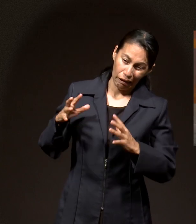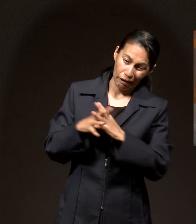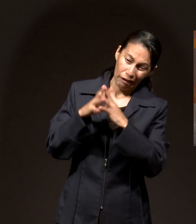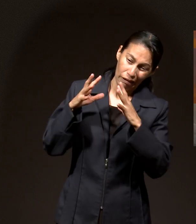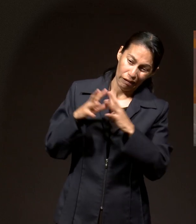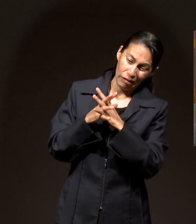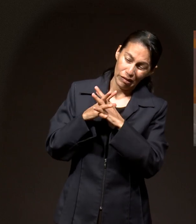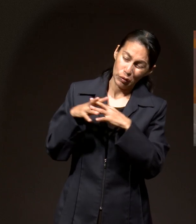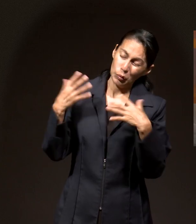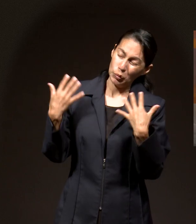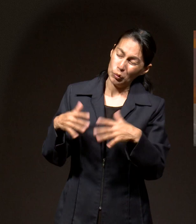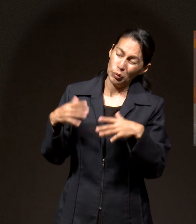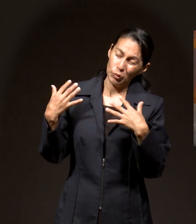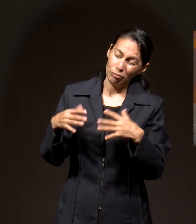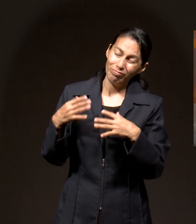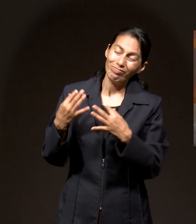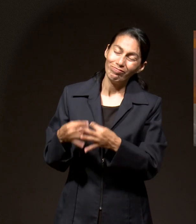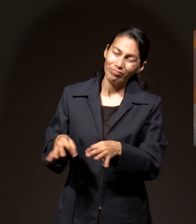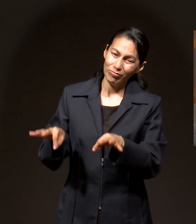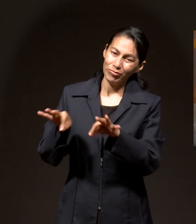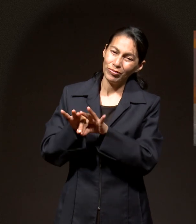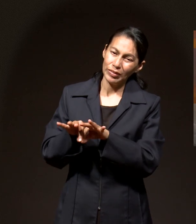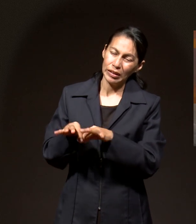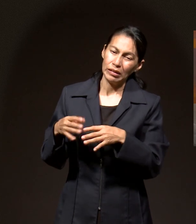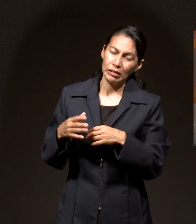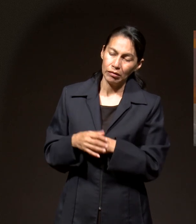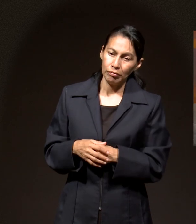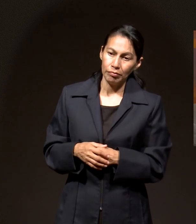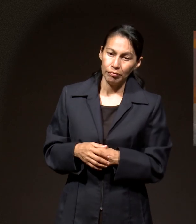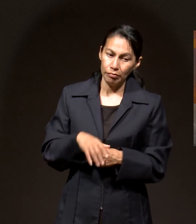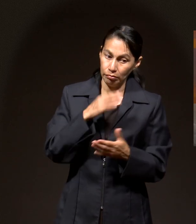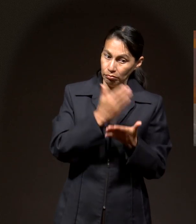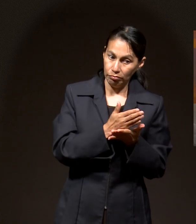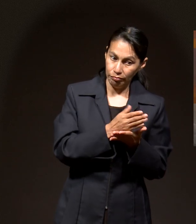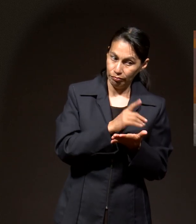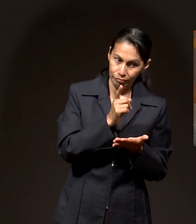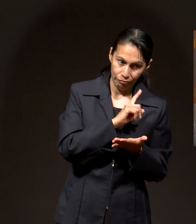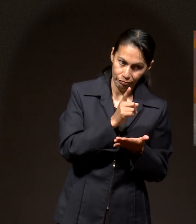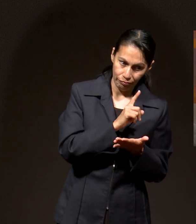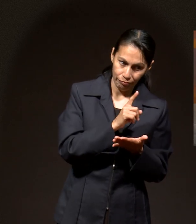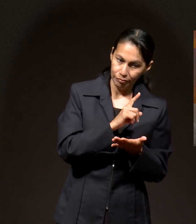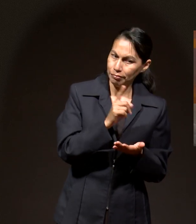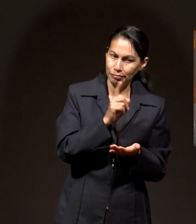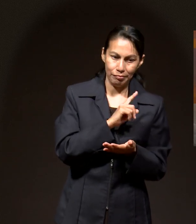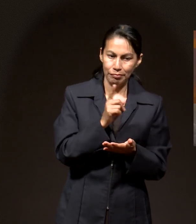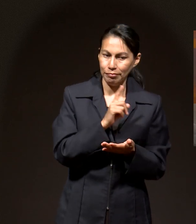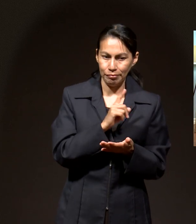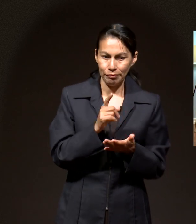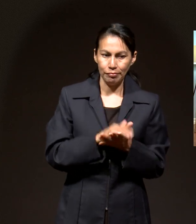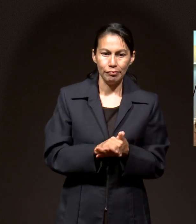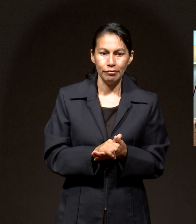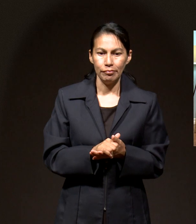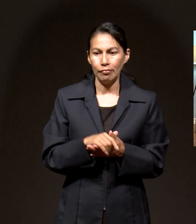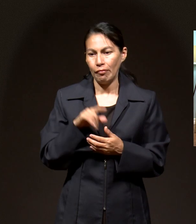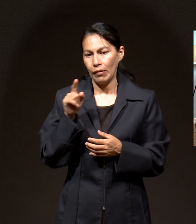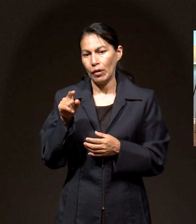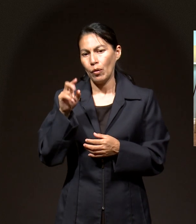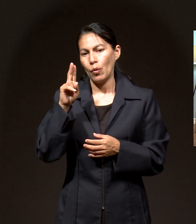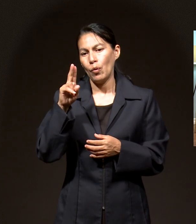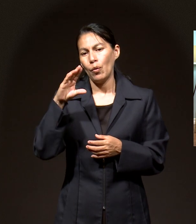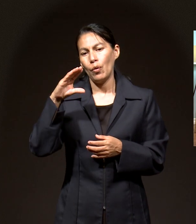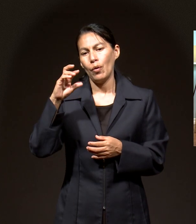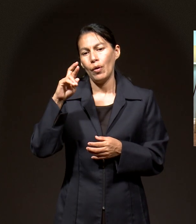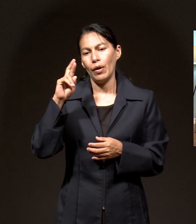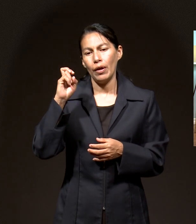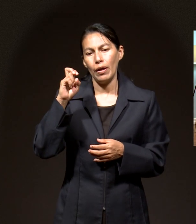militar, ¿no? De guerra, muy importante, muy activo, desafortunadamente. Que no ha parado, ¿no? Porque no, no. Lo mismo